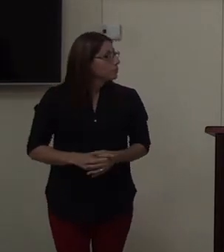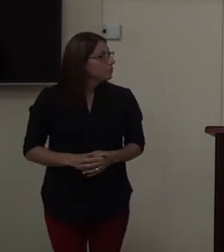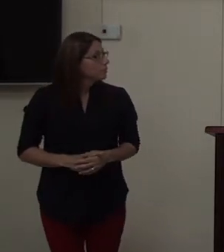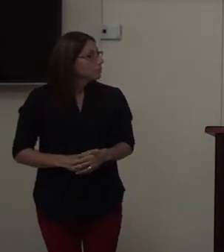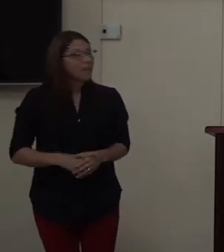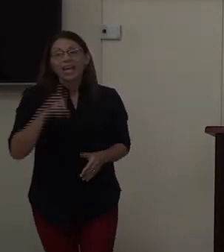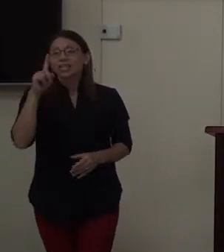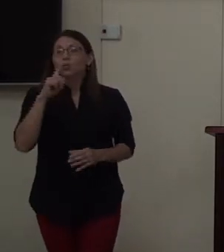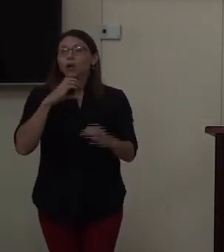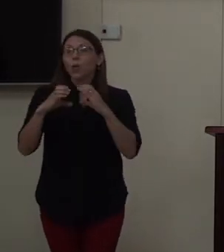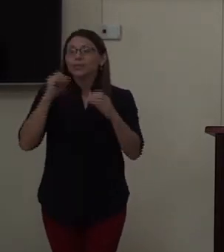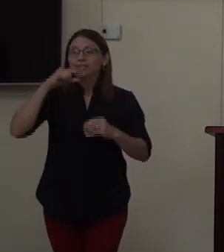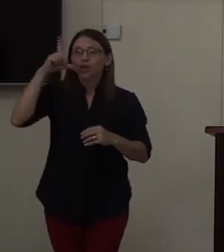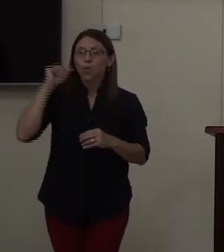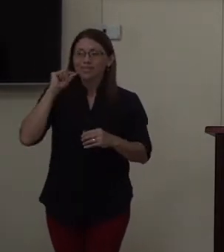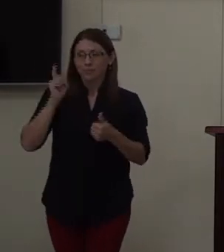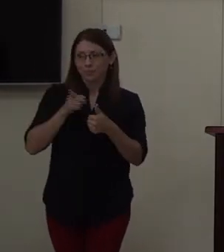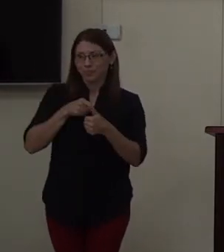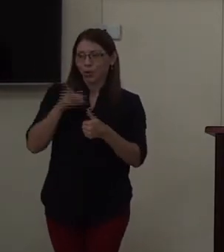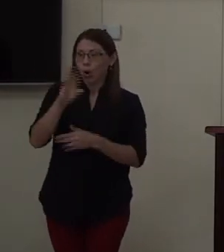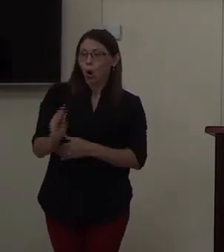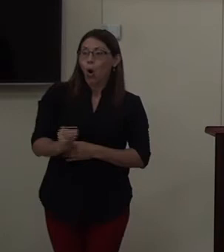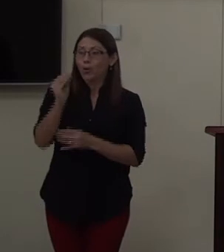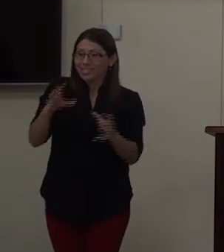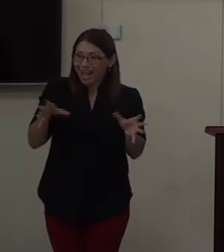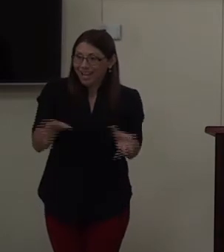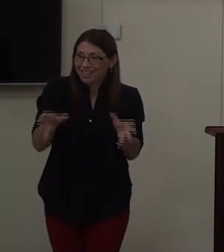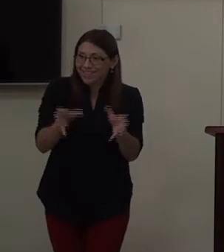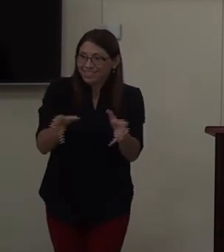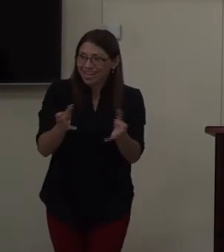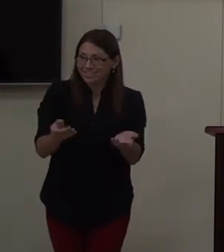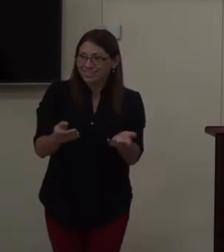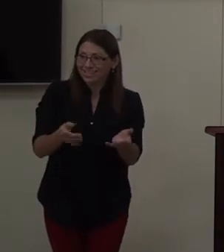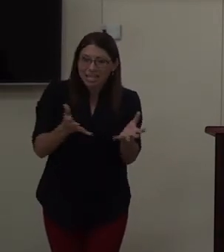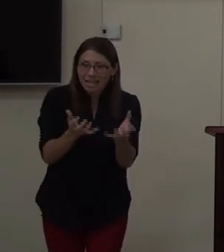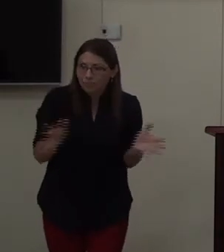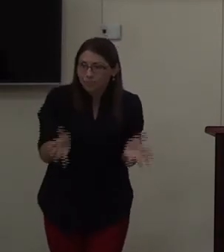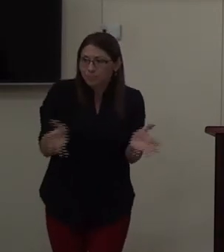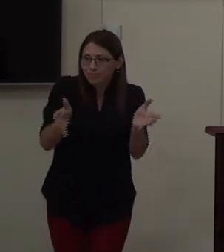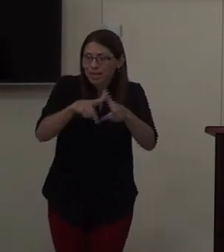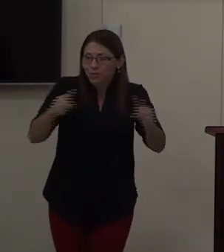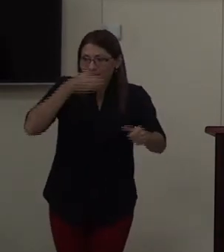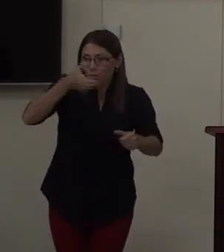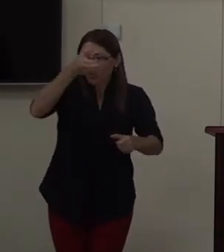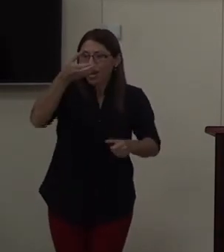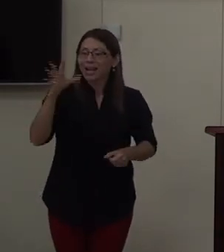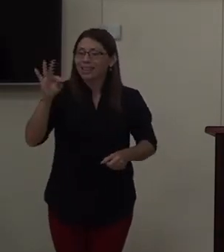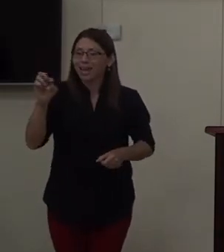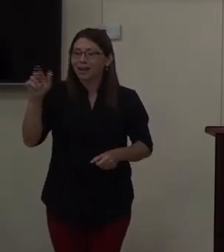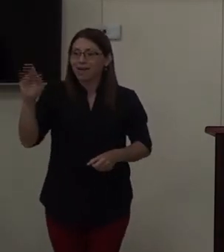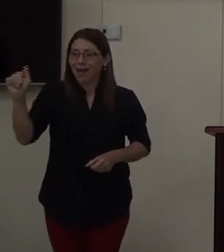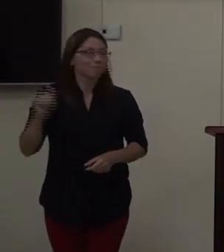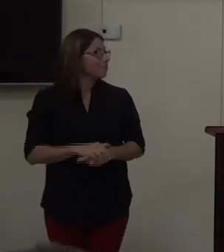Es una conversación de WhatsApp entre jóvenes activistas de la revitalización lingüística y cultural en Perú, ¿verdad?